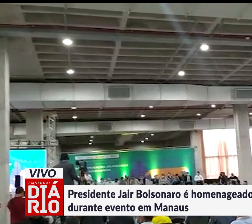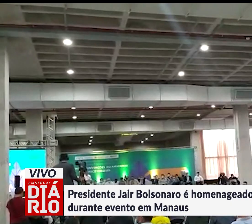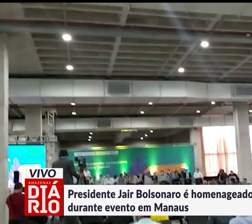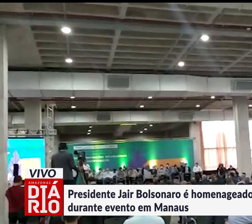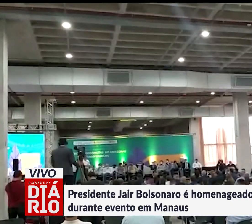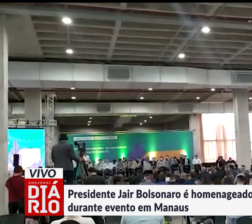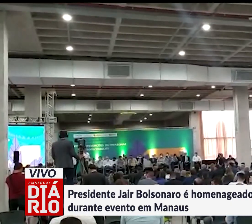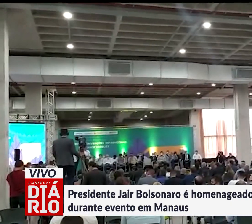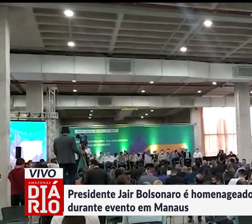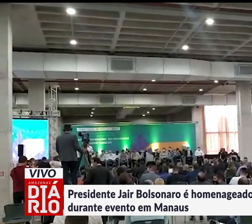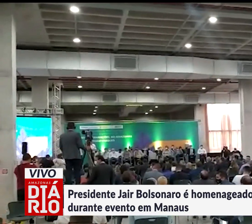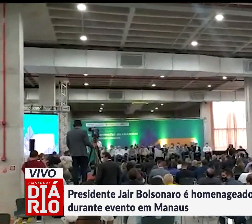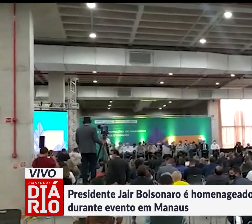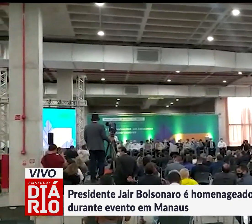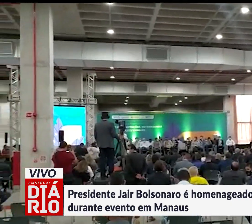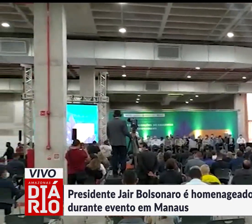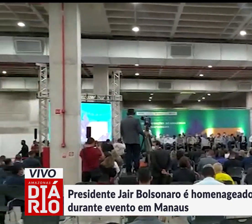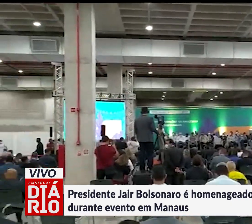convenções.